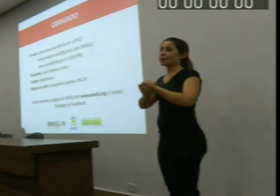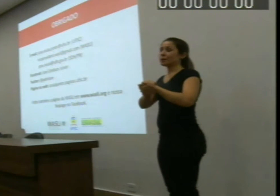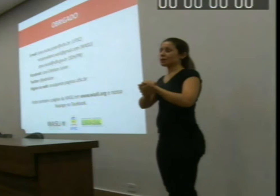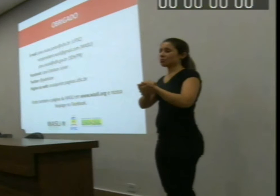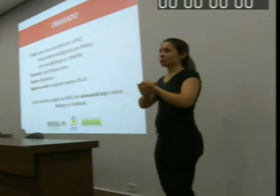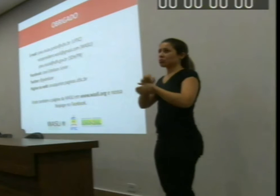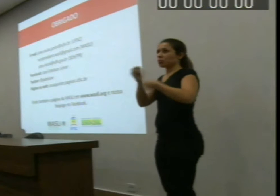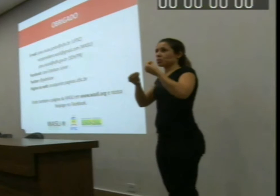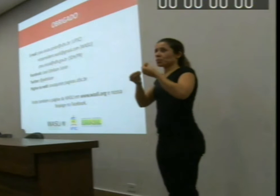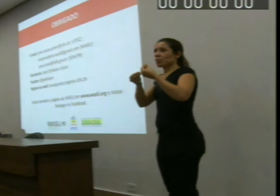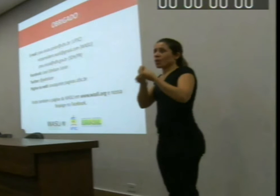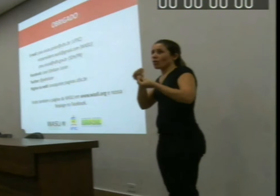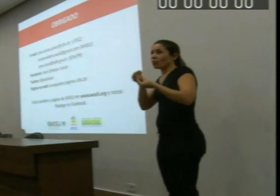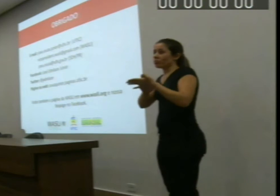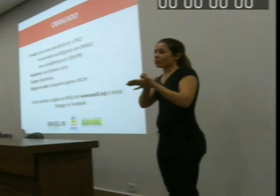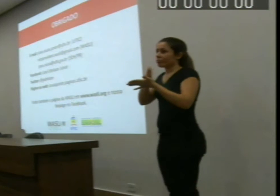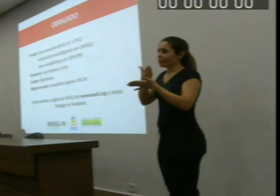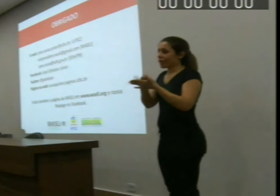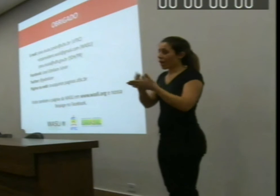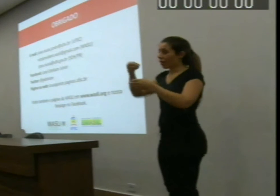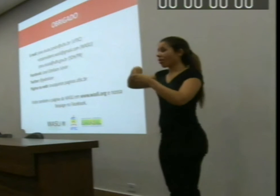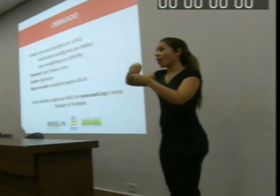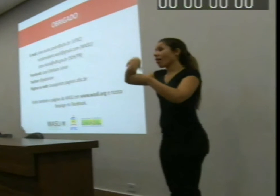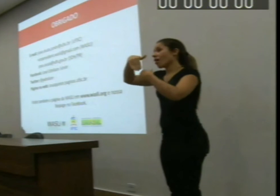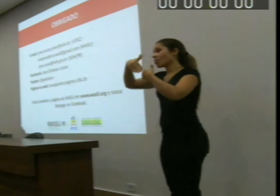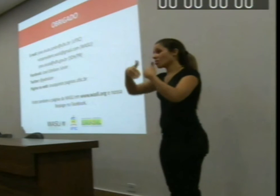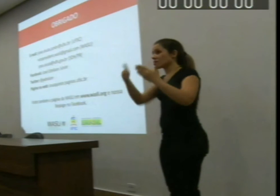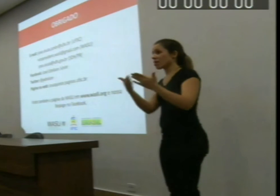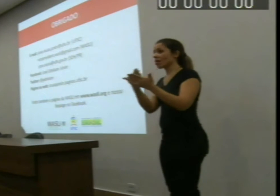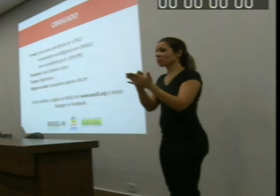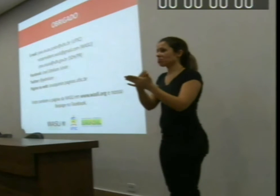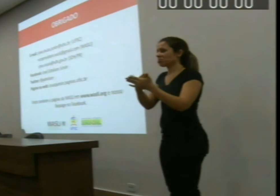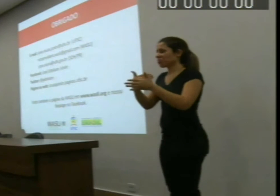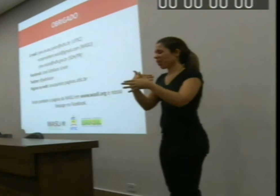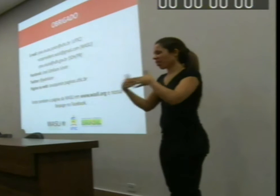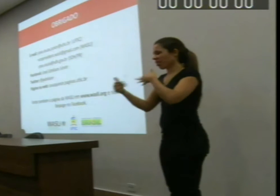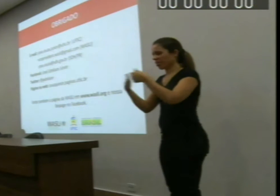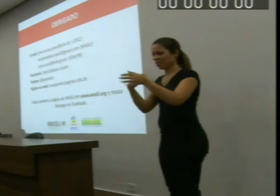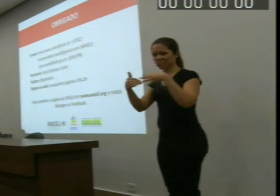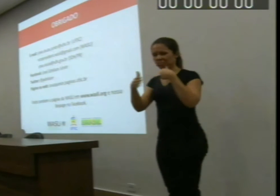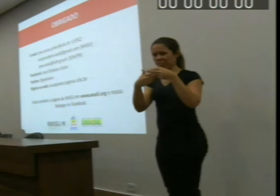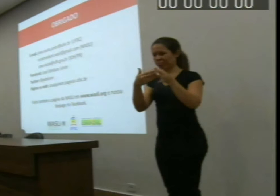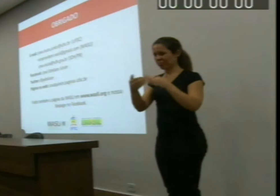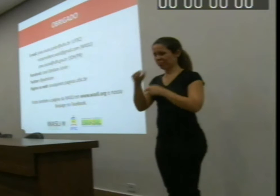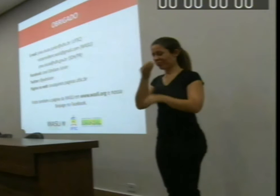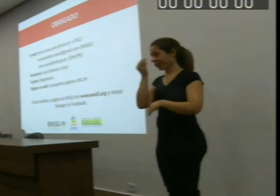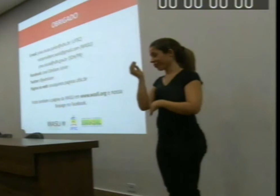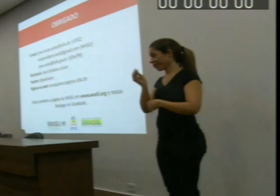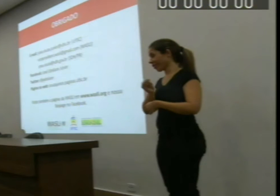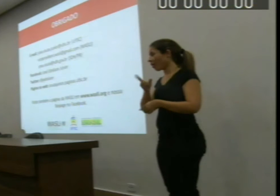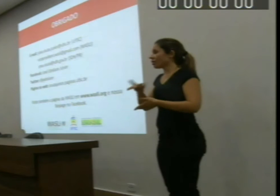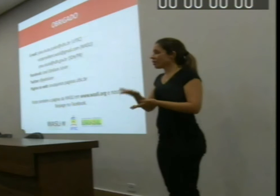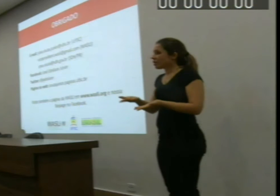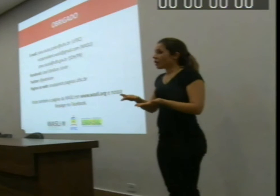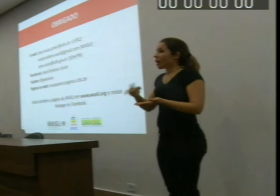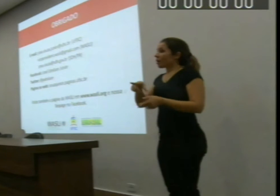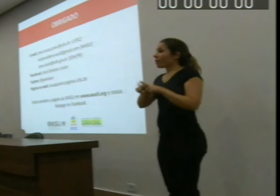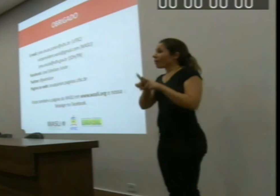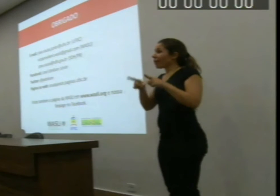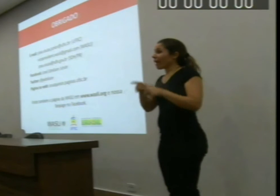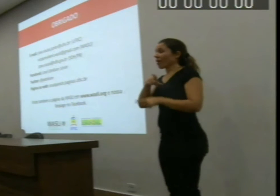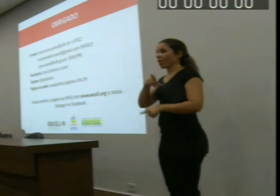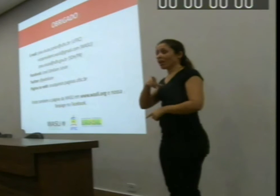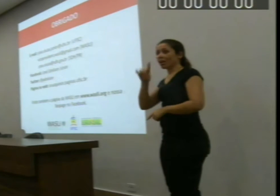Inter na sala de aula de qualquer forma e acaba sendo que tem muito surdo que a gente vê